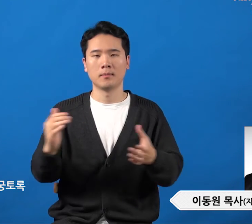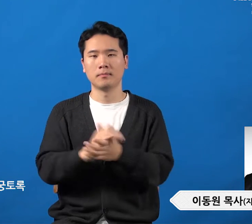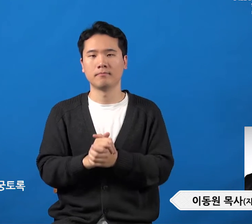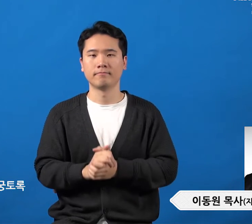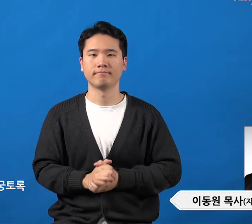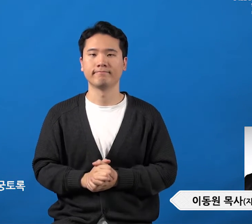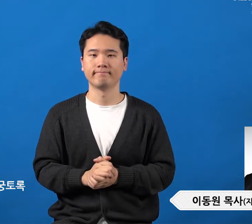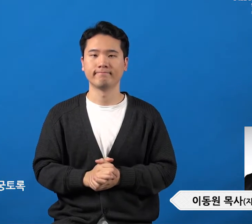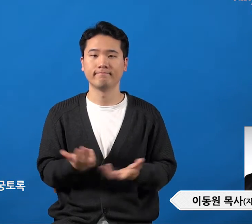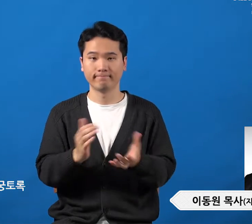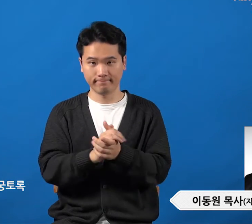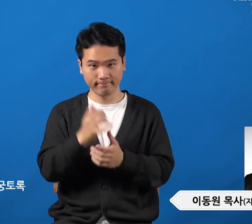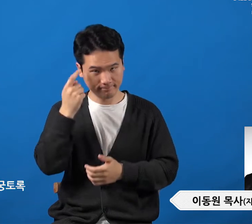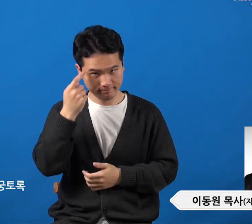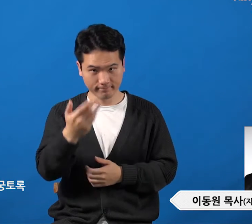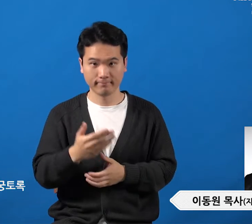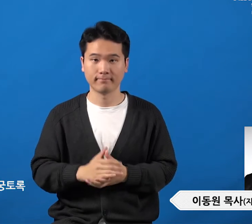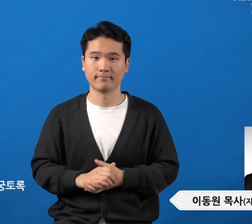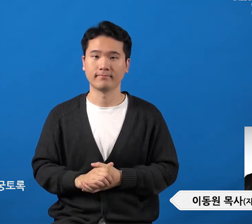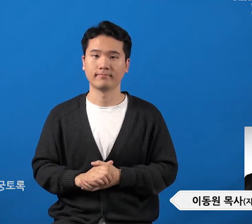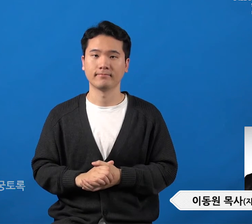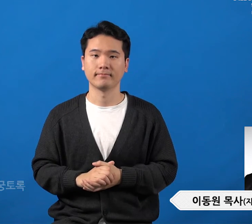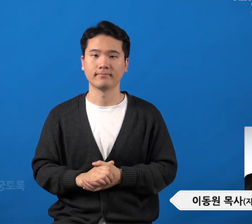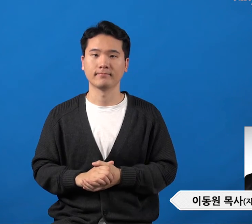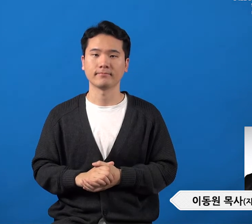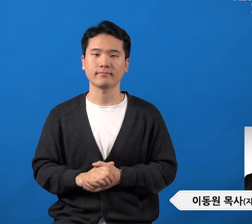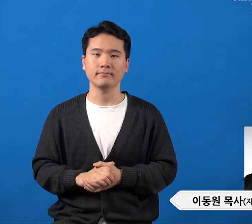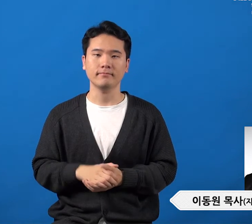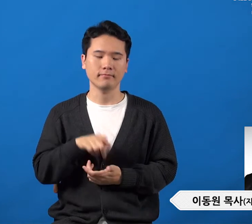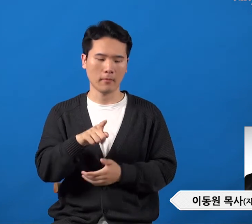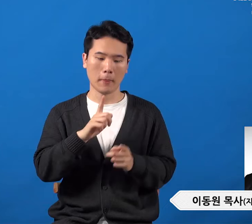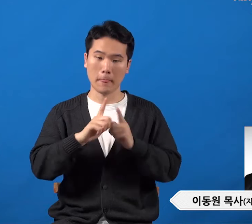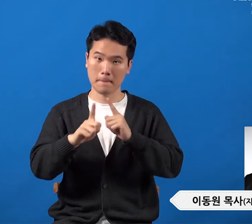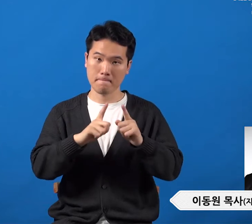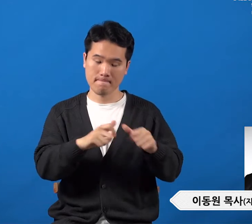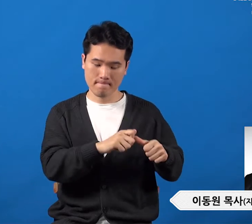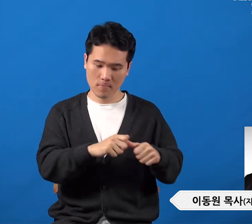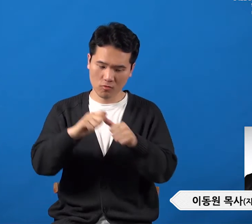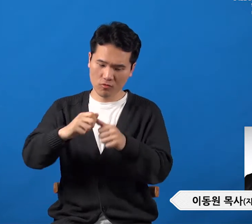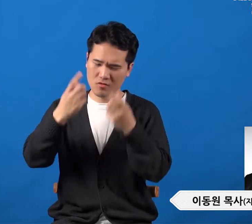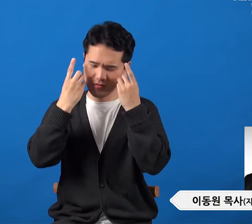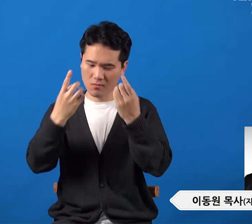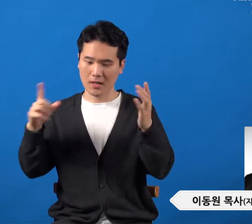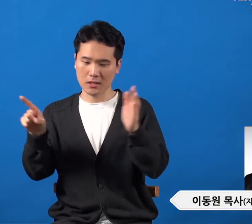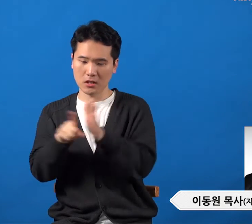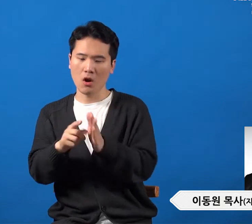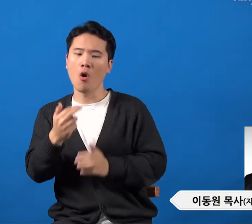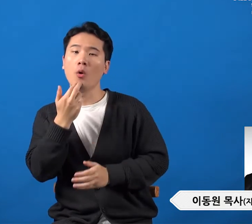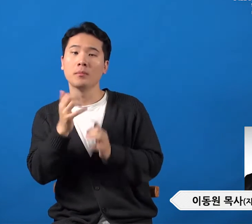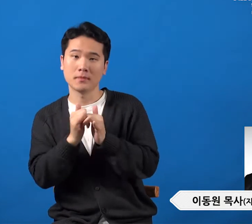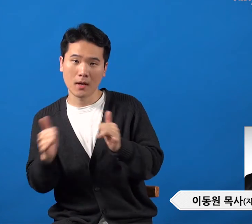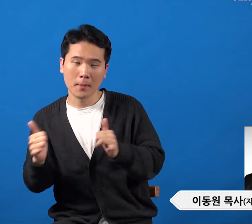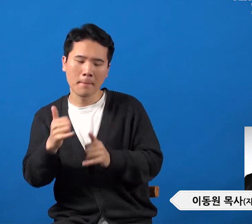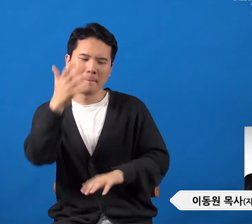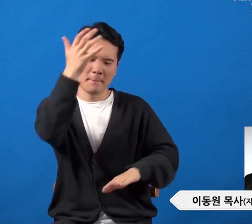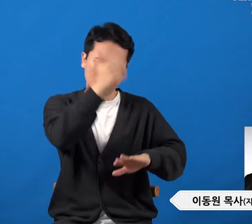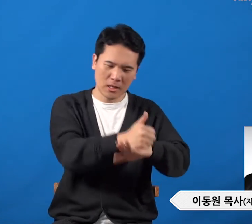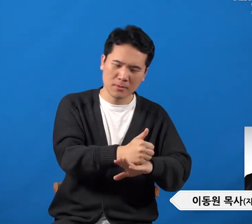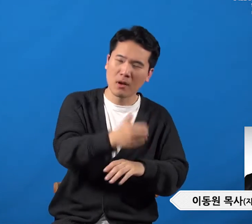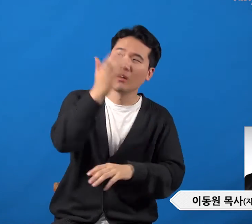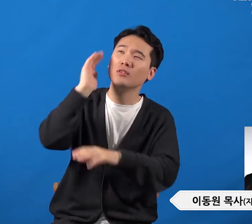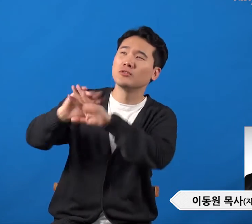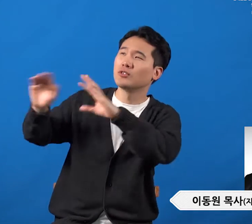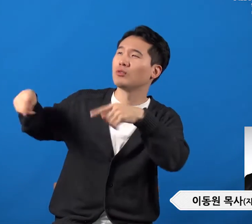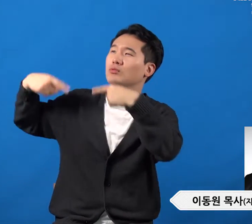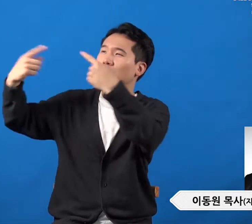아멘. 아멘이십니까? 이 말씀은 구원의 확신이 없는 사람이 마지막에 천국